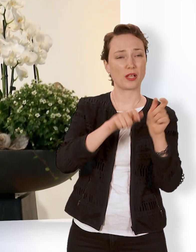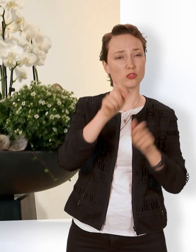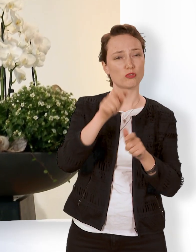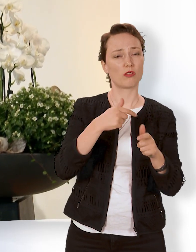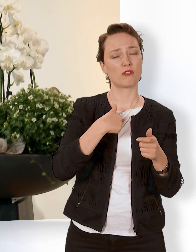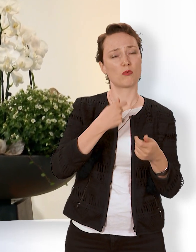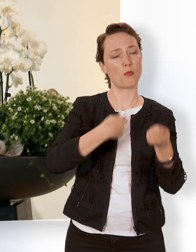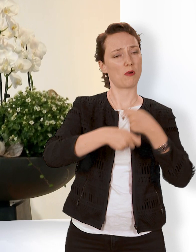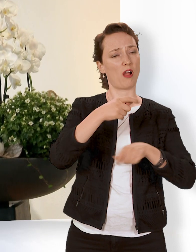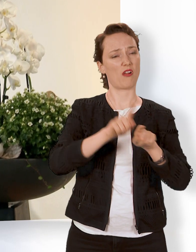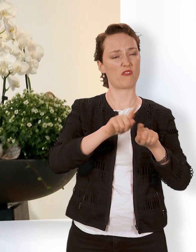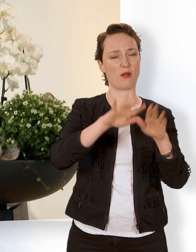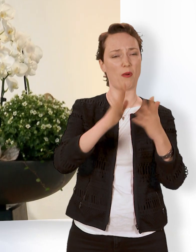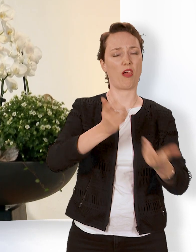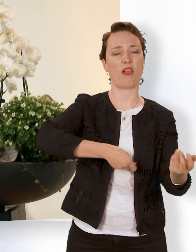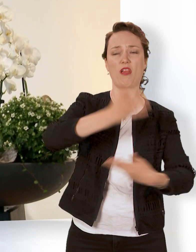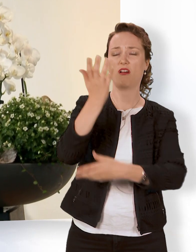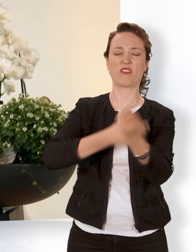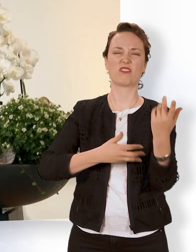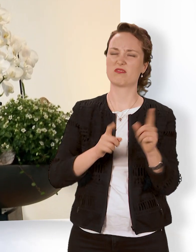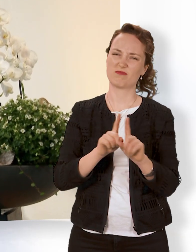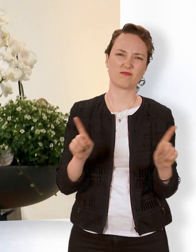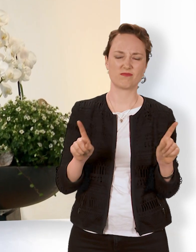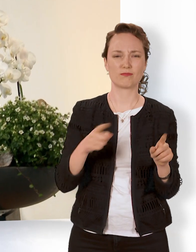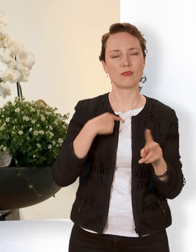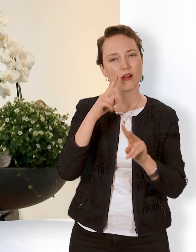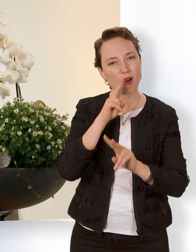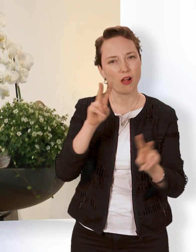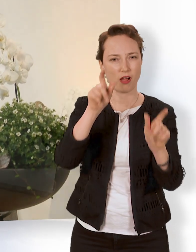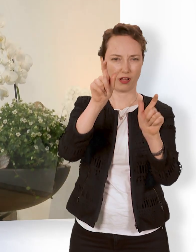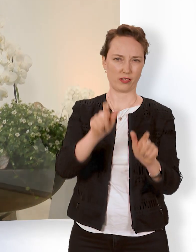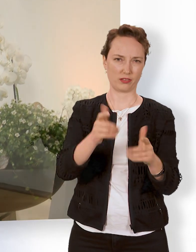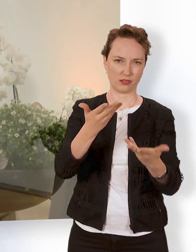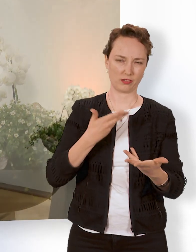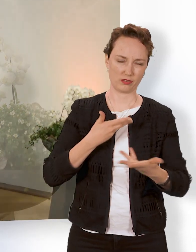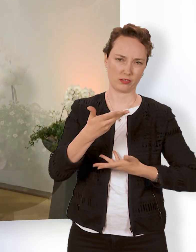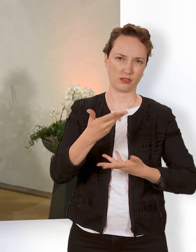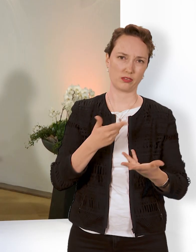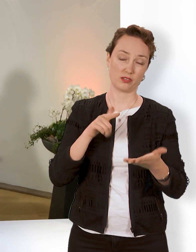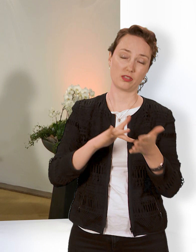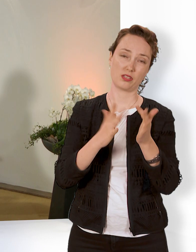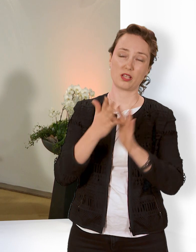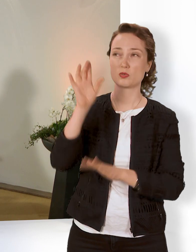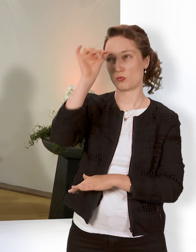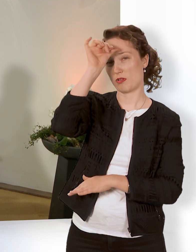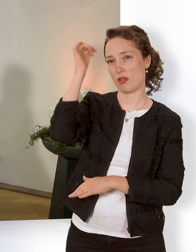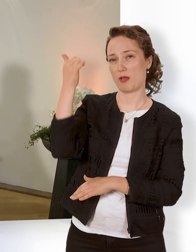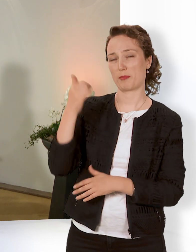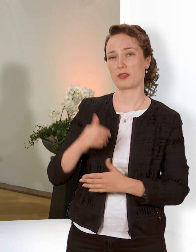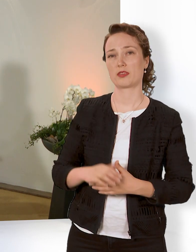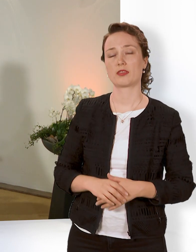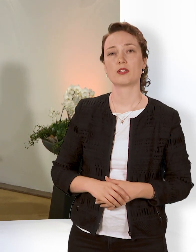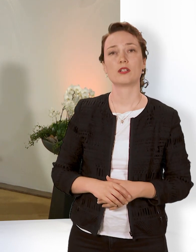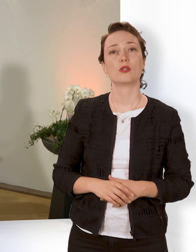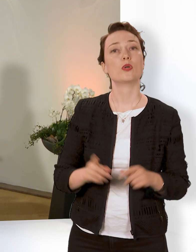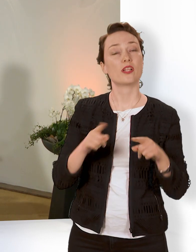sondern Achtung haben voreinander. In Jesu Namen. Wir